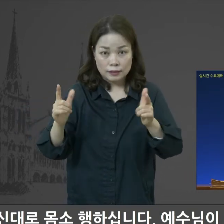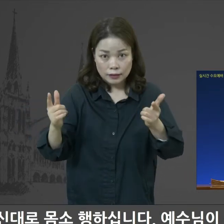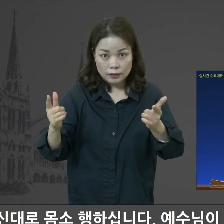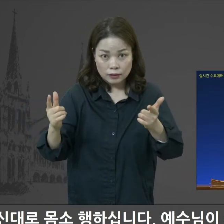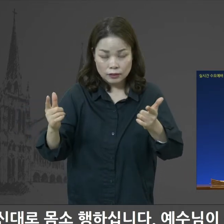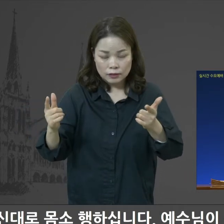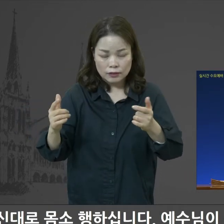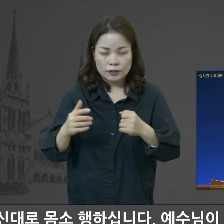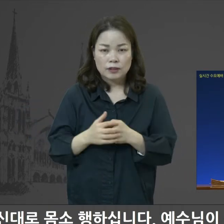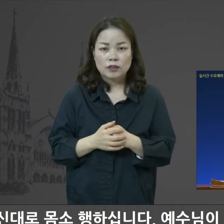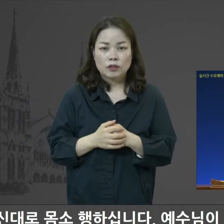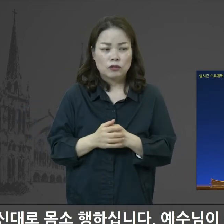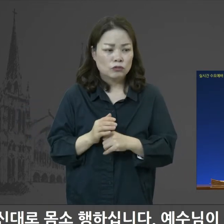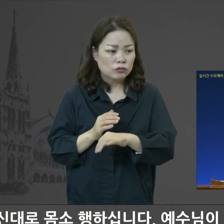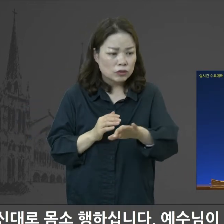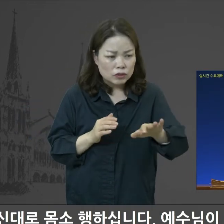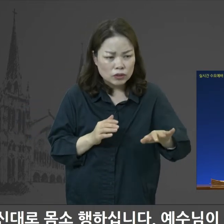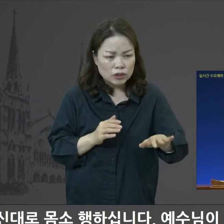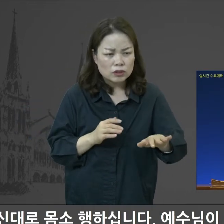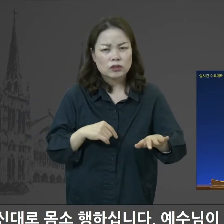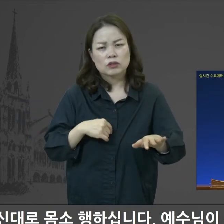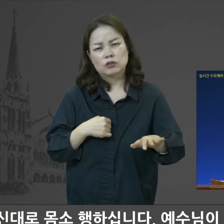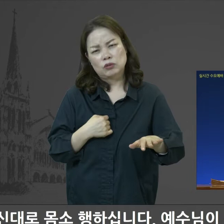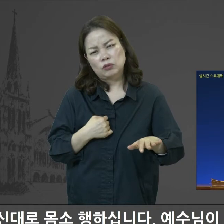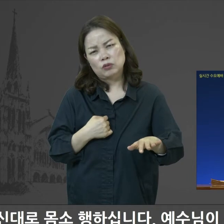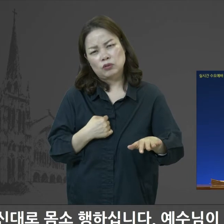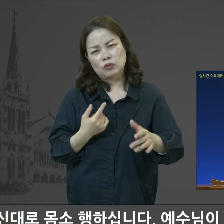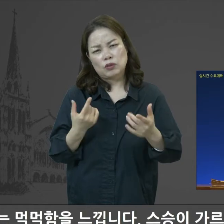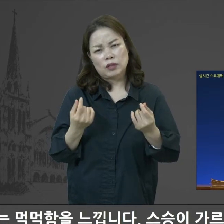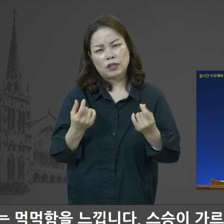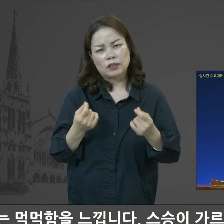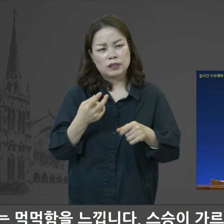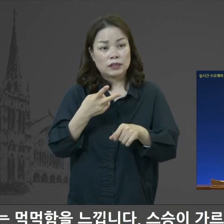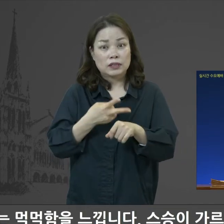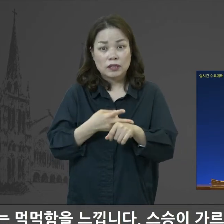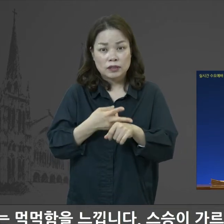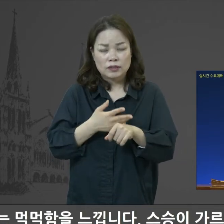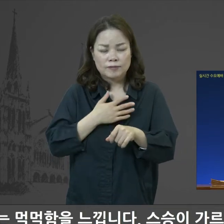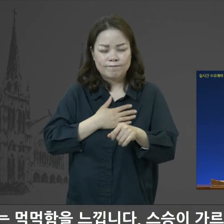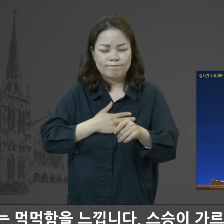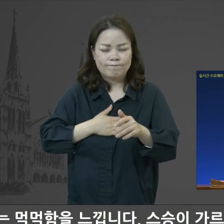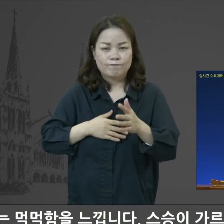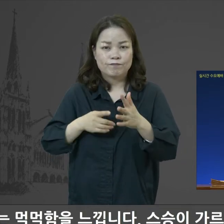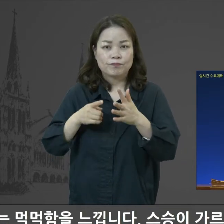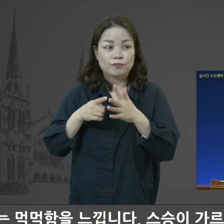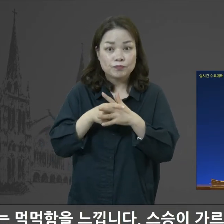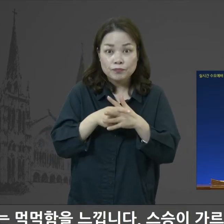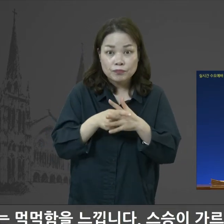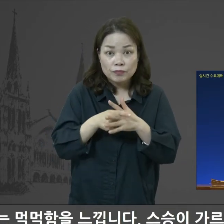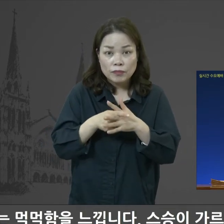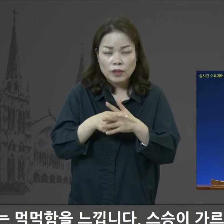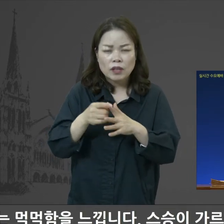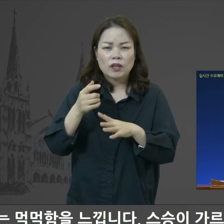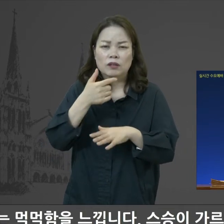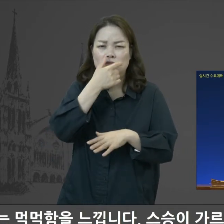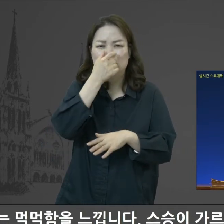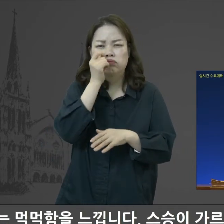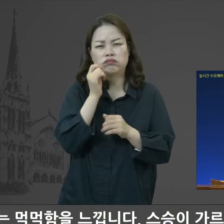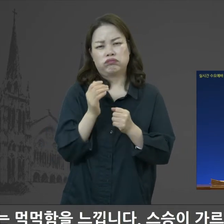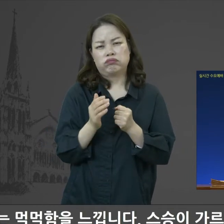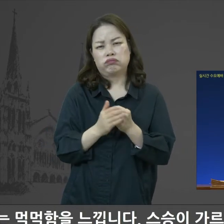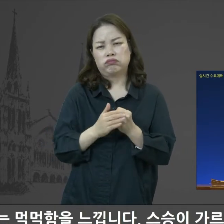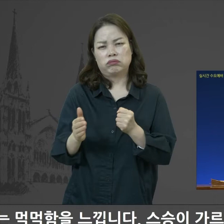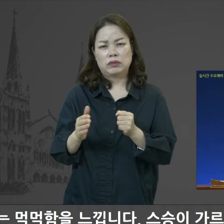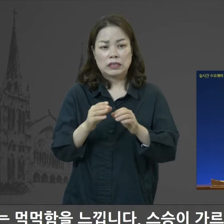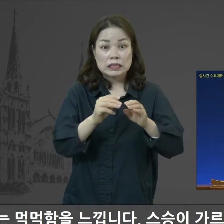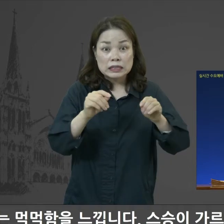우리는 알고 있습니다. 우리 또한 우리 스스로가 그와 같은 스승이라는 것도 알고 있습니다. 그 결핍 때문에